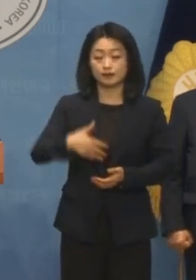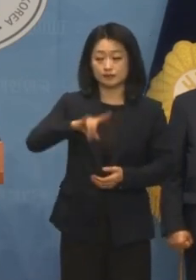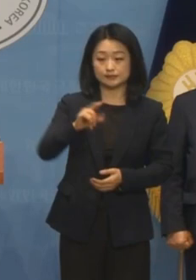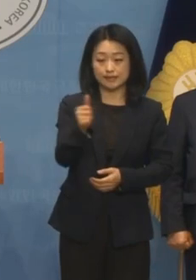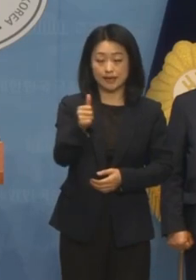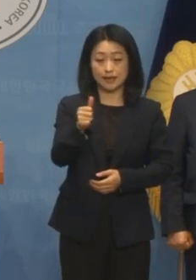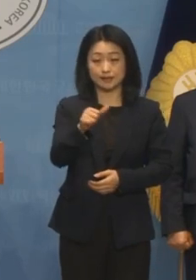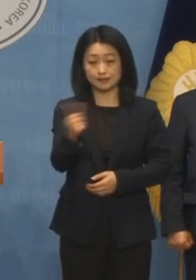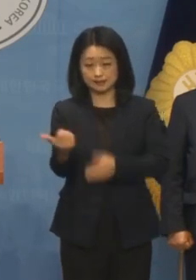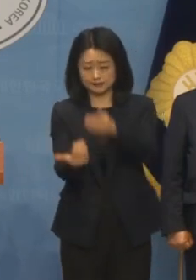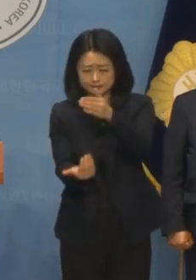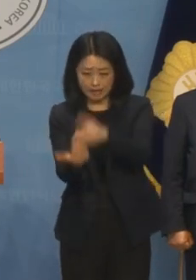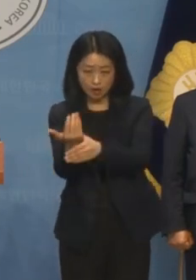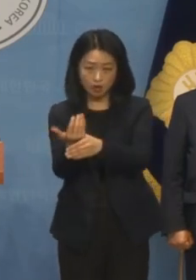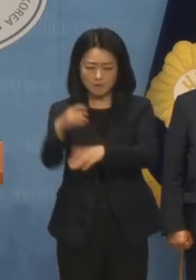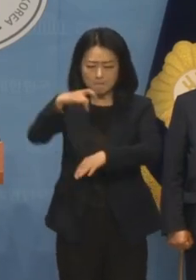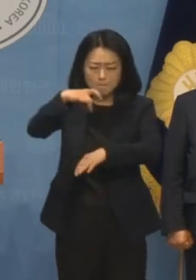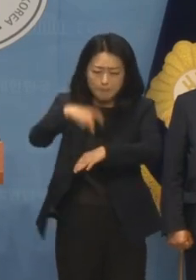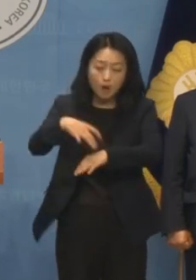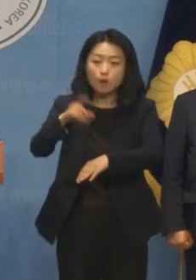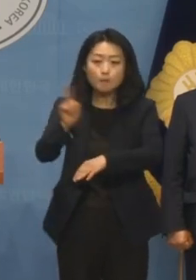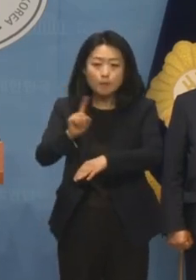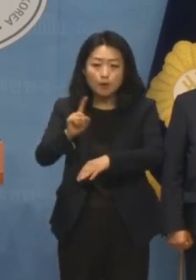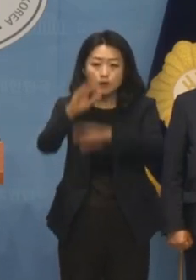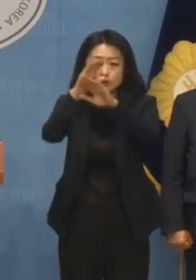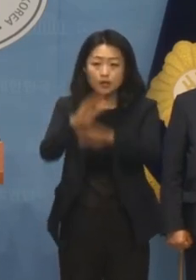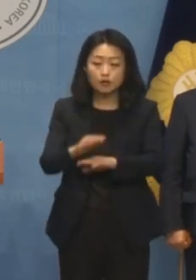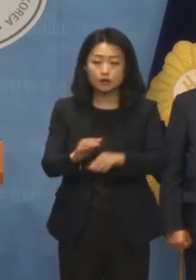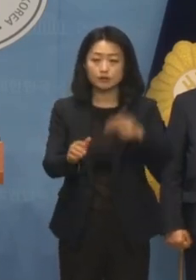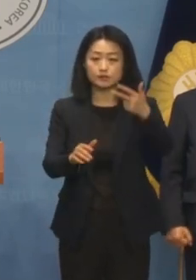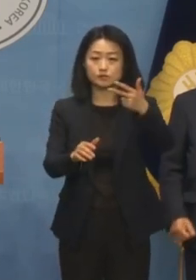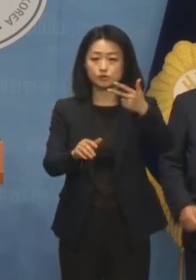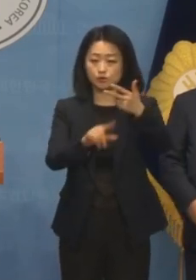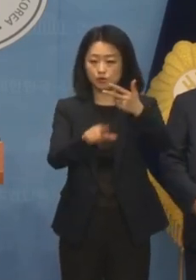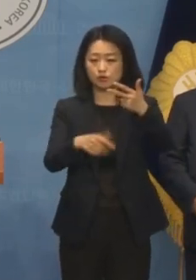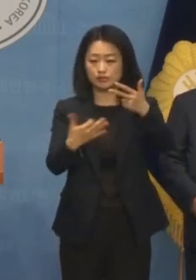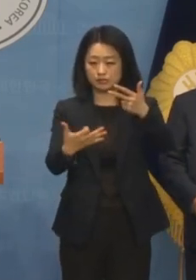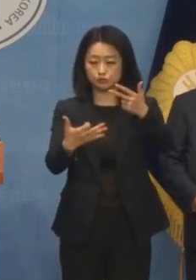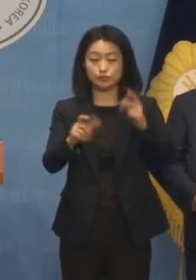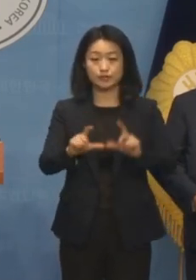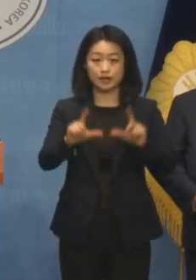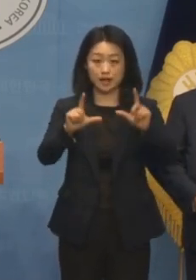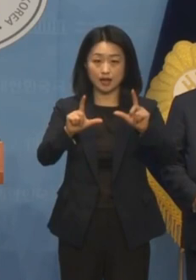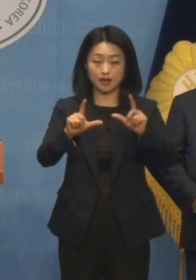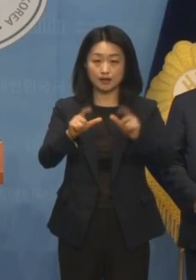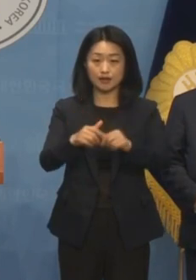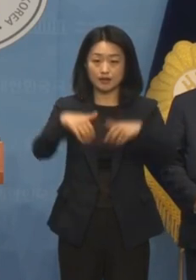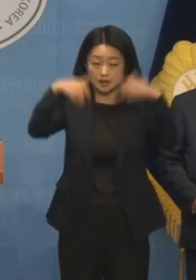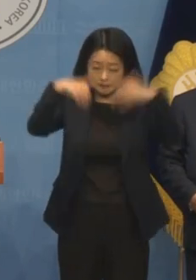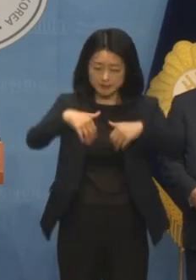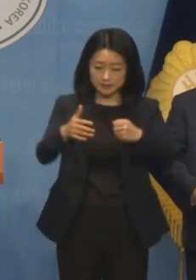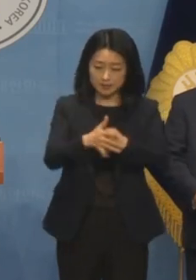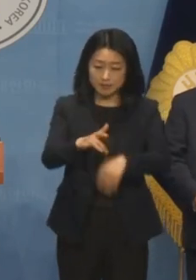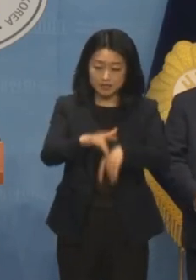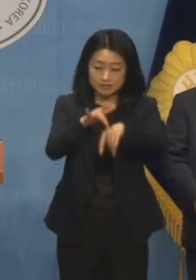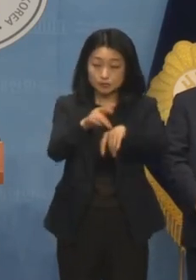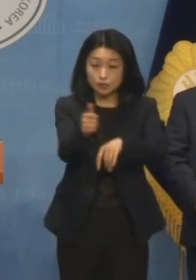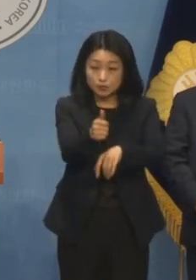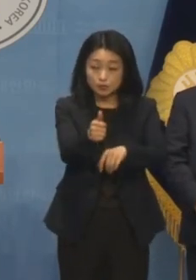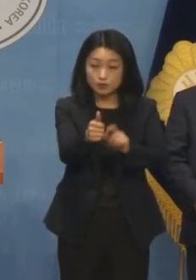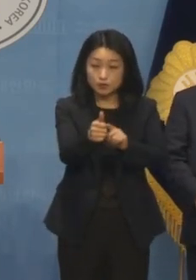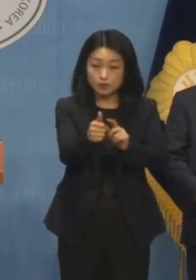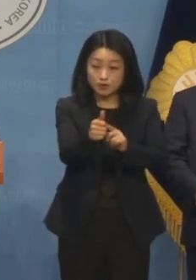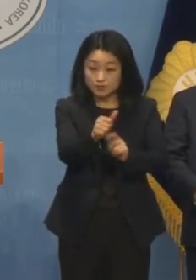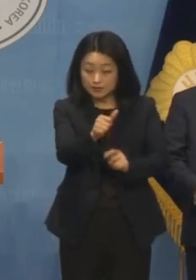최상병 사건의 본질은 무엇보다 지난해 7월 19일 수해 실종자 수색작전 중 순직한